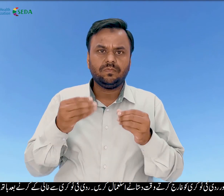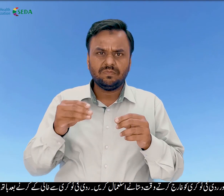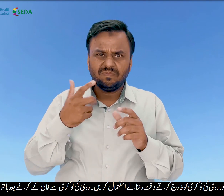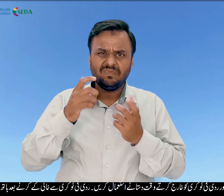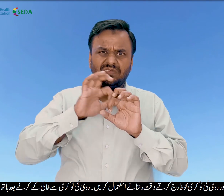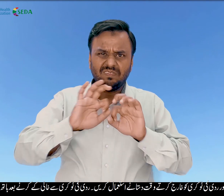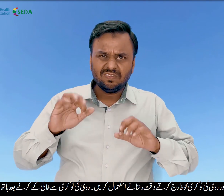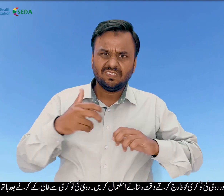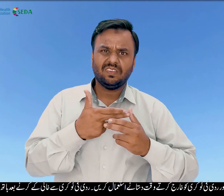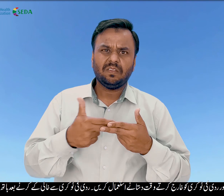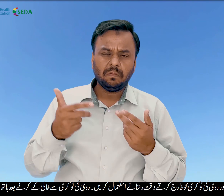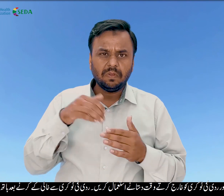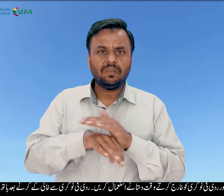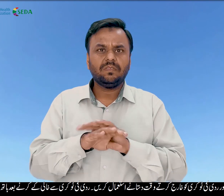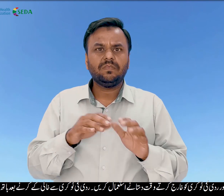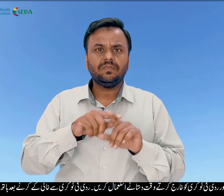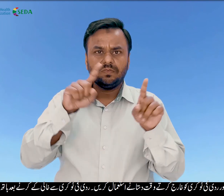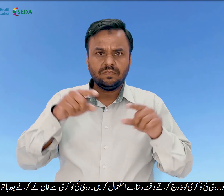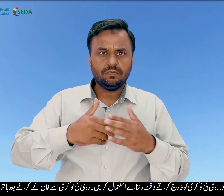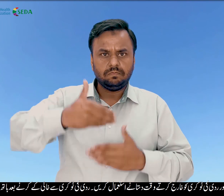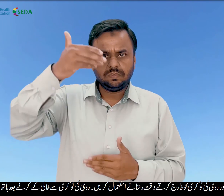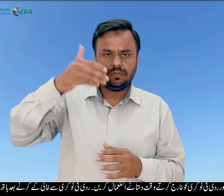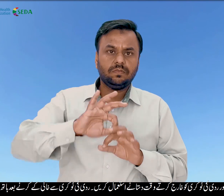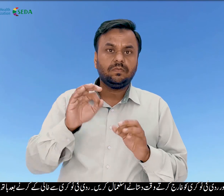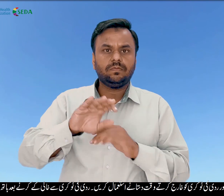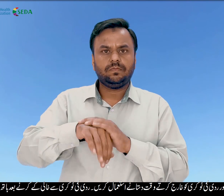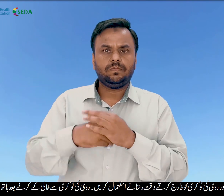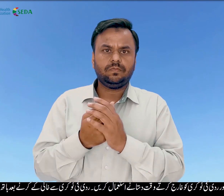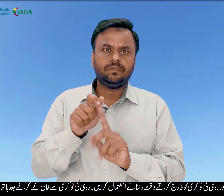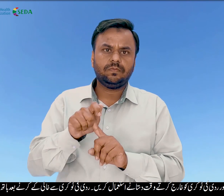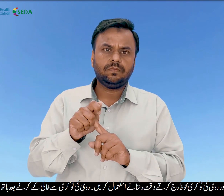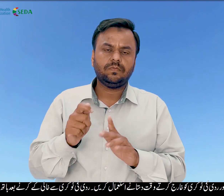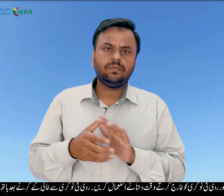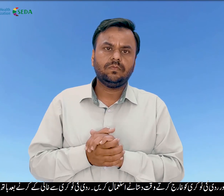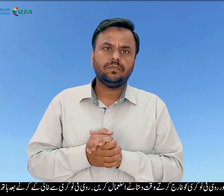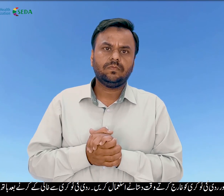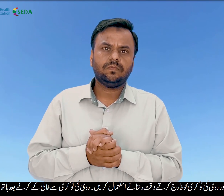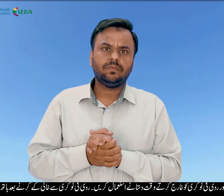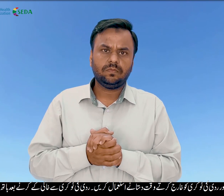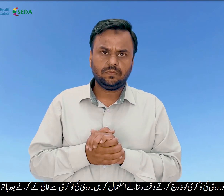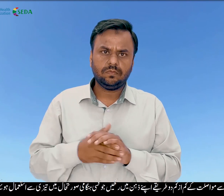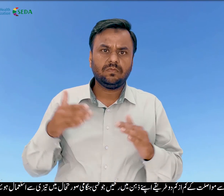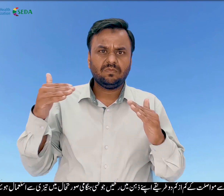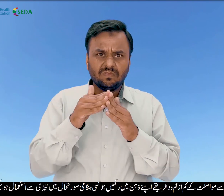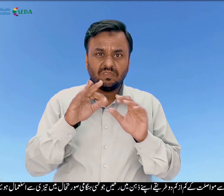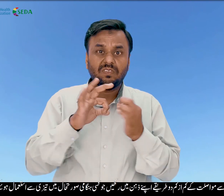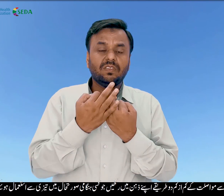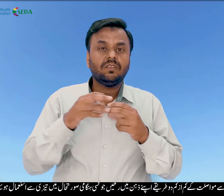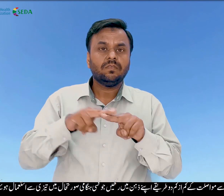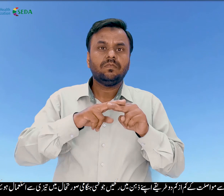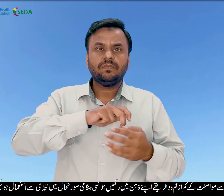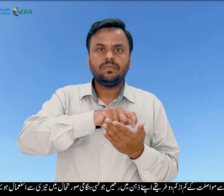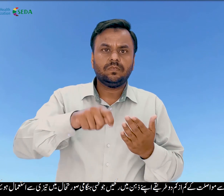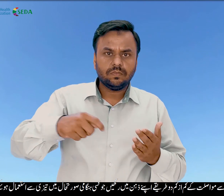ردی کی ٹوکری خالی کرنے کے بعد ہاتھ دھوئیں۔ گھر اور کام سے مواصلت